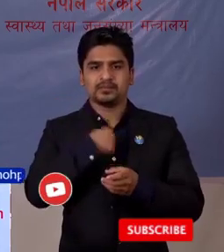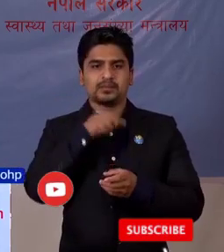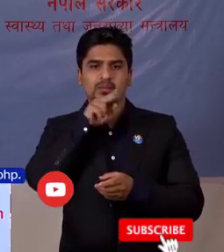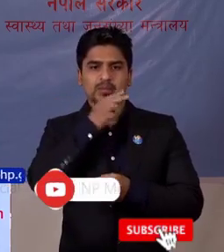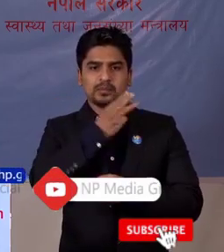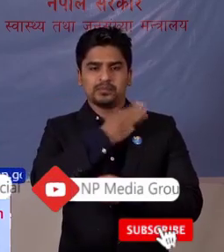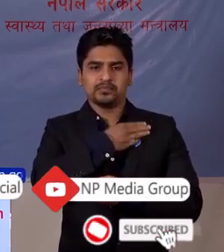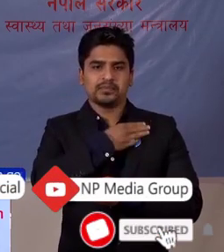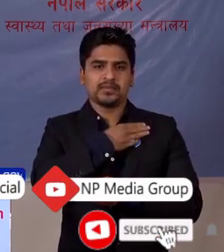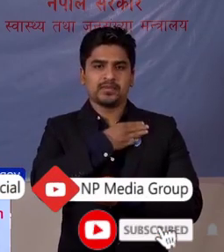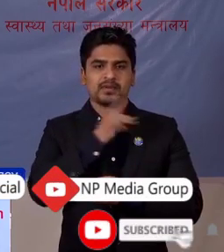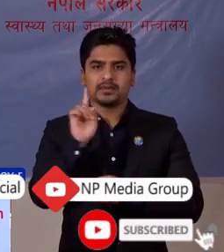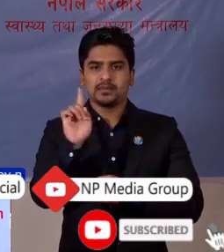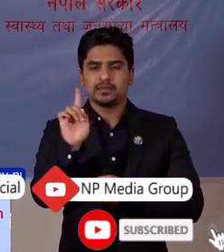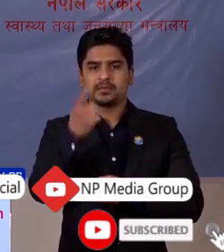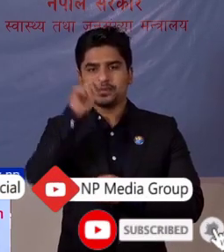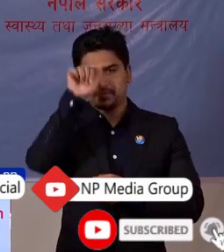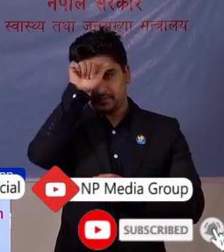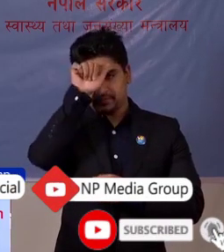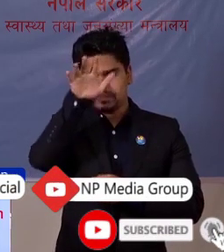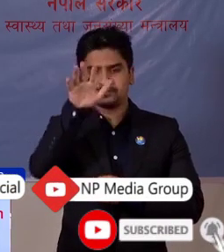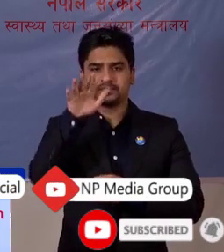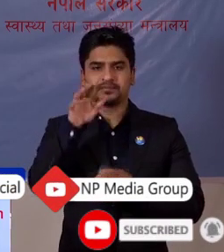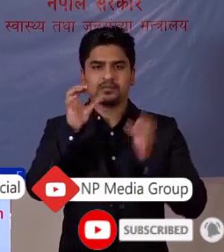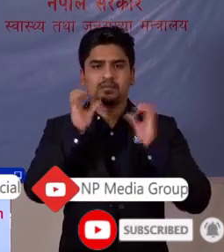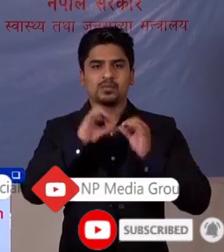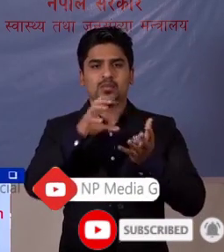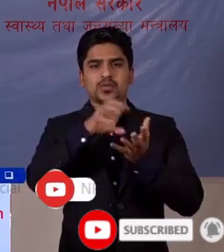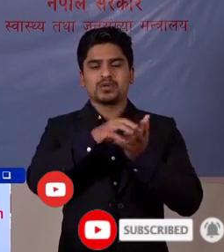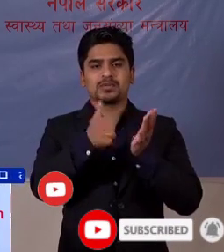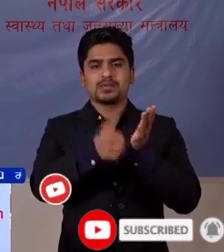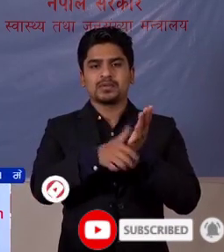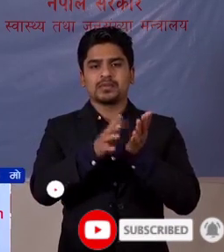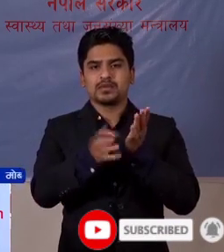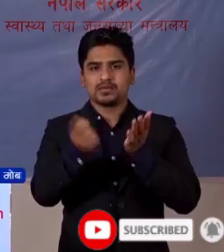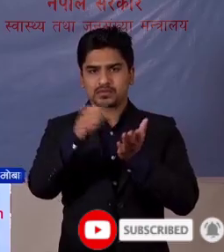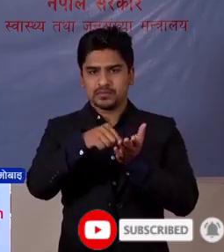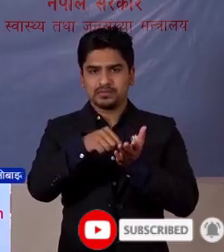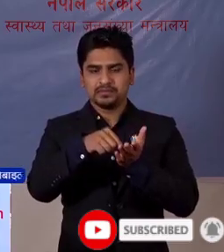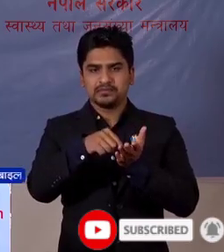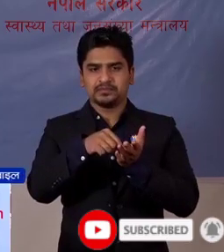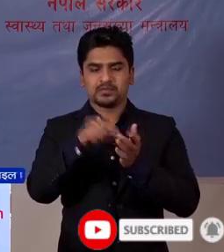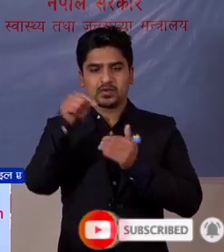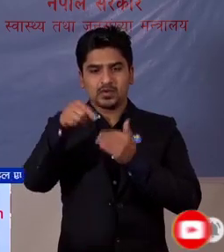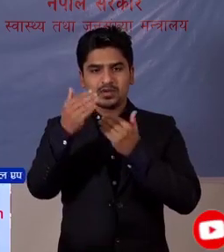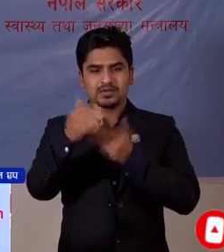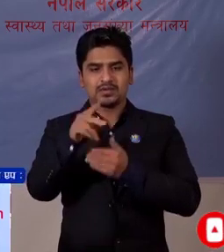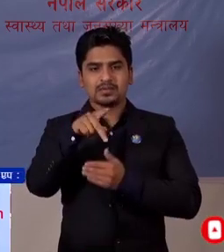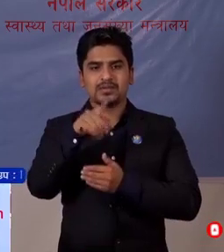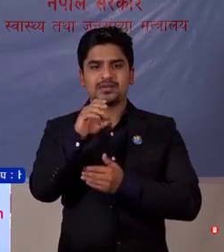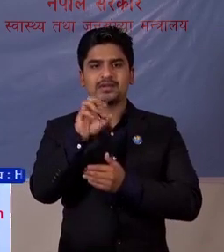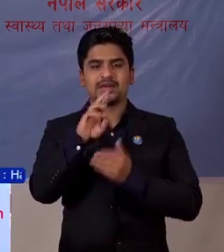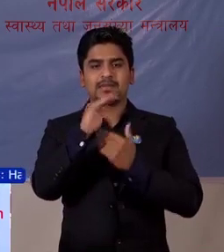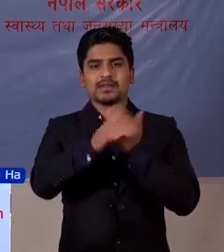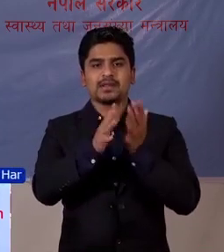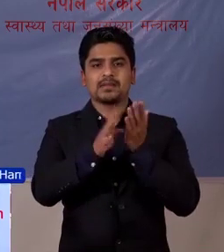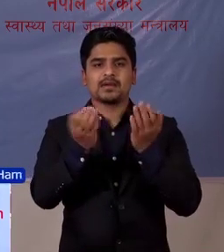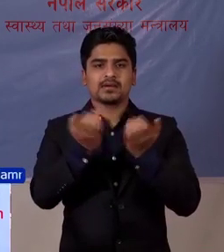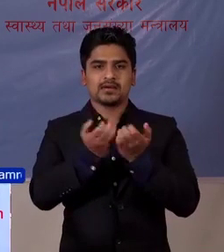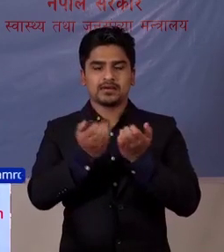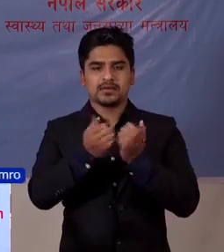प्रवक्ता। पहिलो अपडेट मैले प्रयोगशालाको परीक्षणबाट गराउन चाहन्छु। हालसम्म पीसीआर विधिबाट